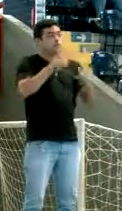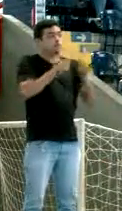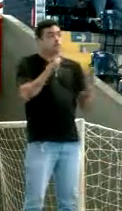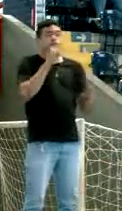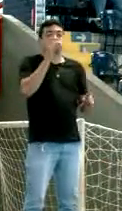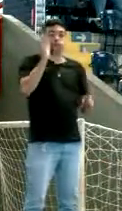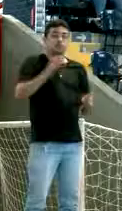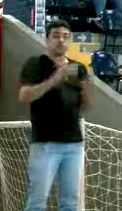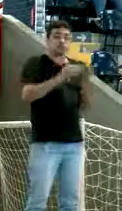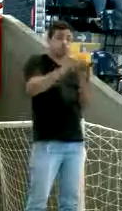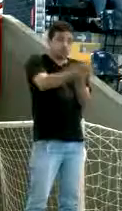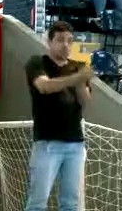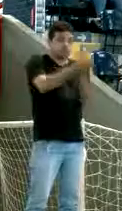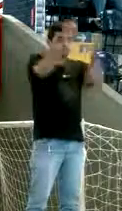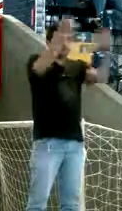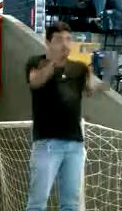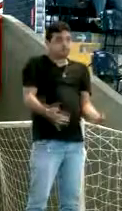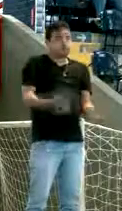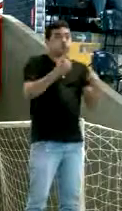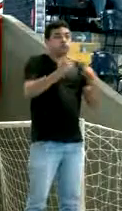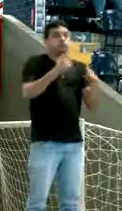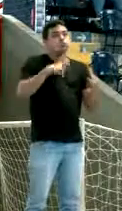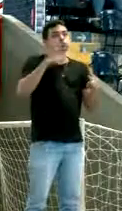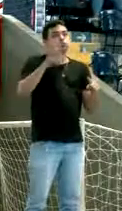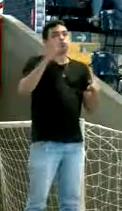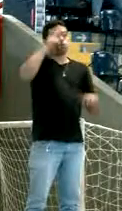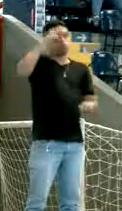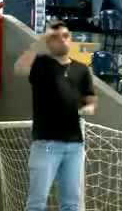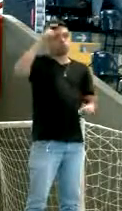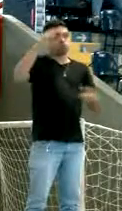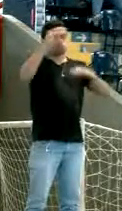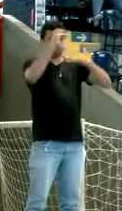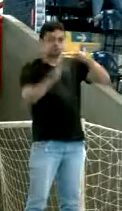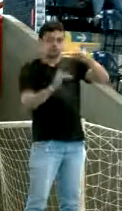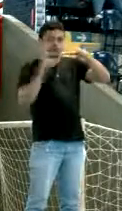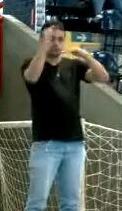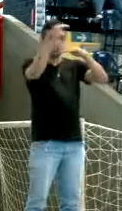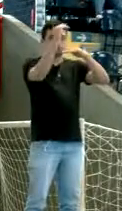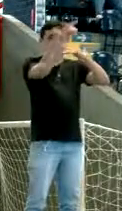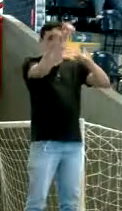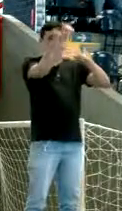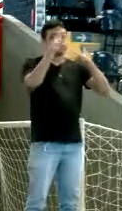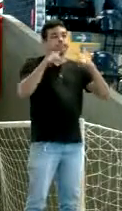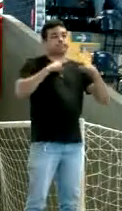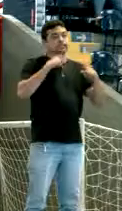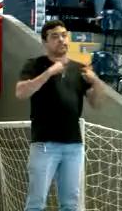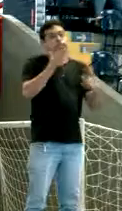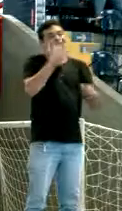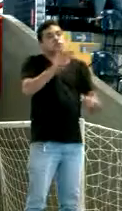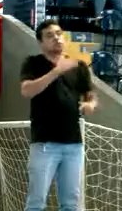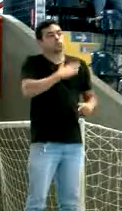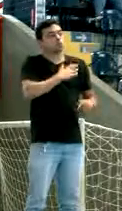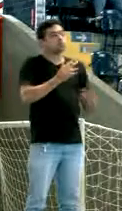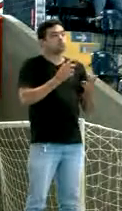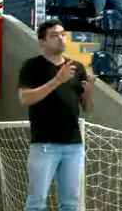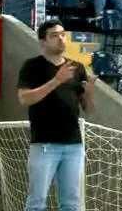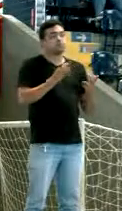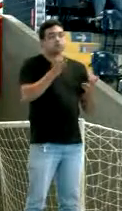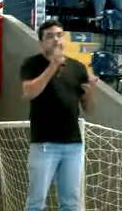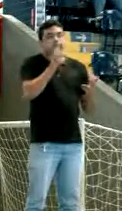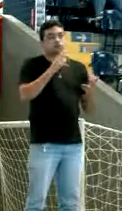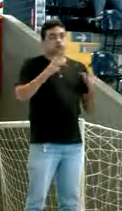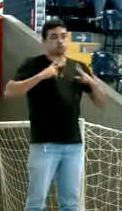vimos no começo, eu não posso dizer que existe cultura superior e cultura inferior. Existem gostos. Particularmente eu